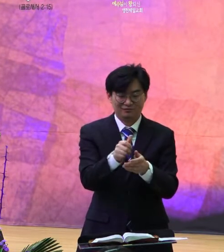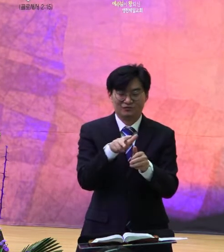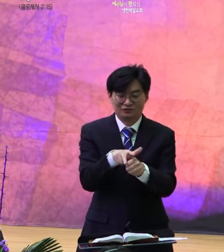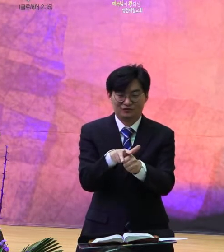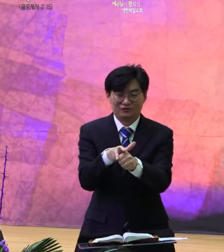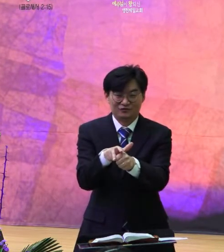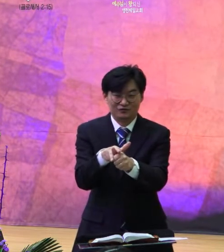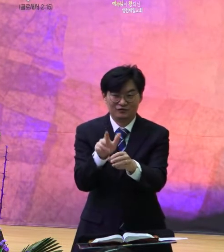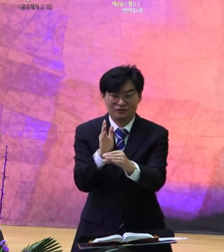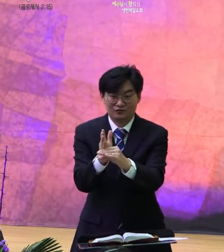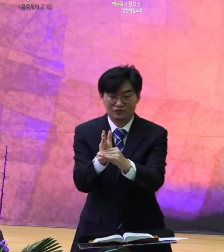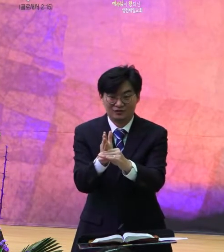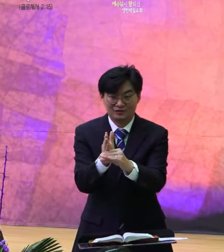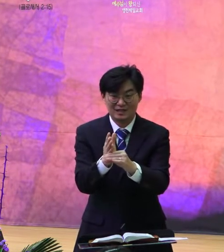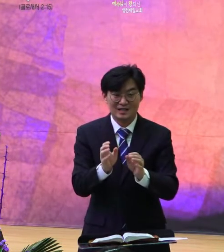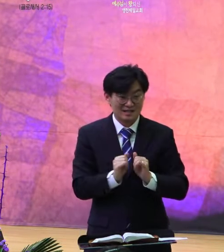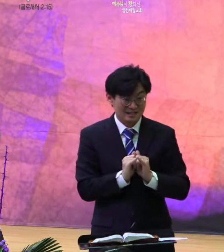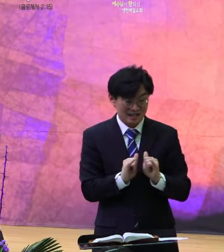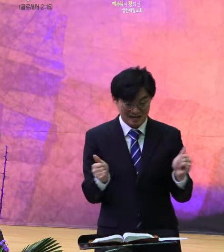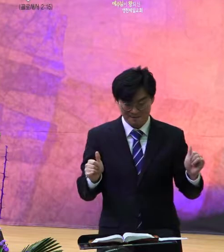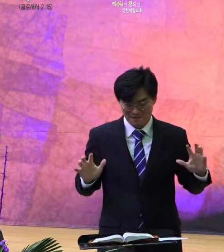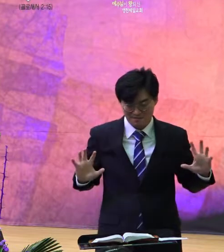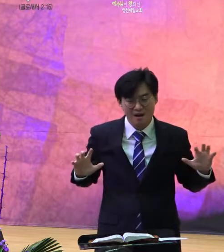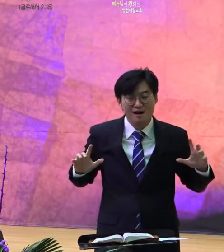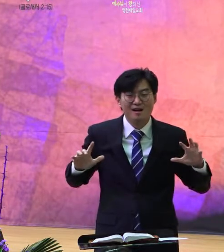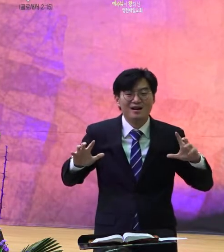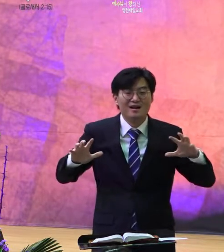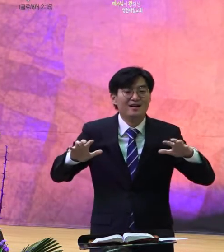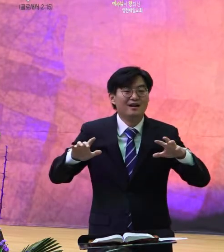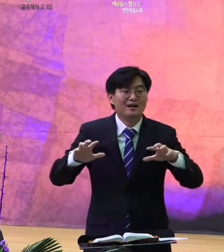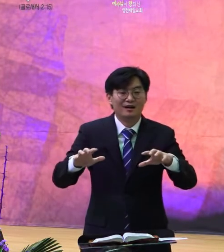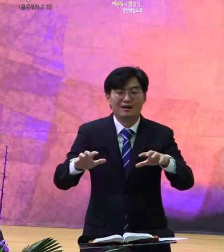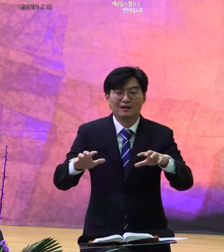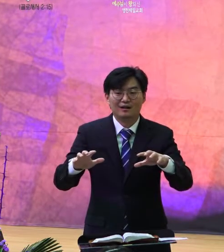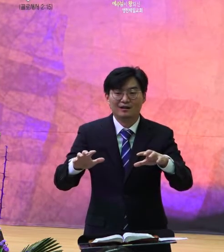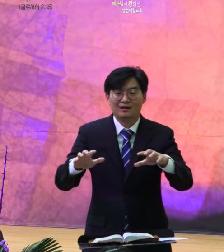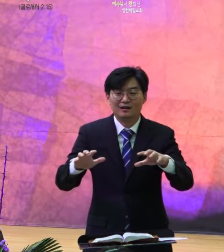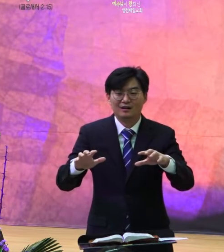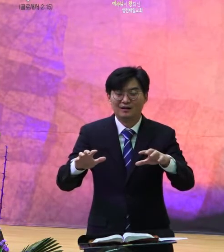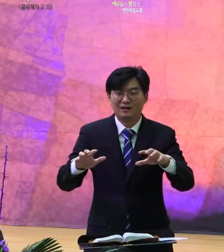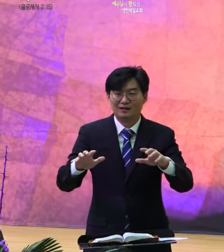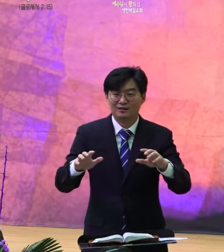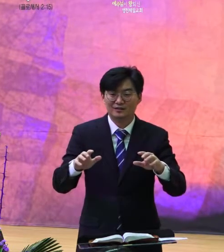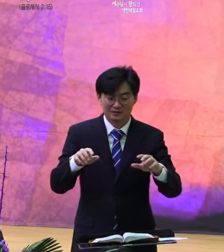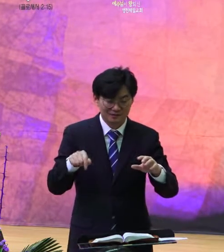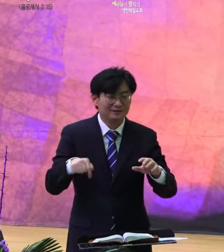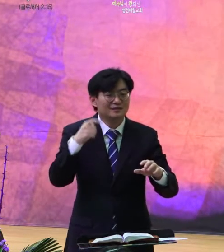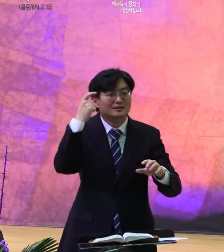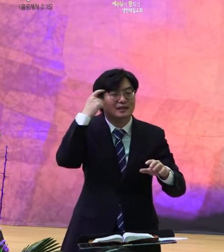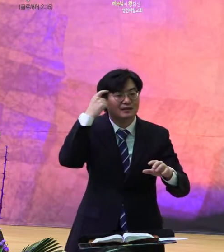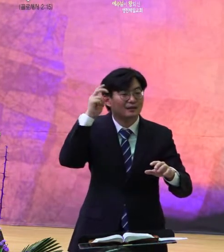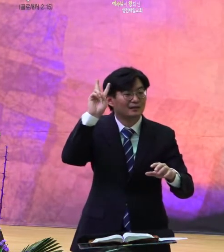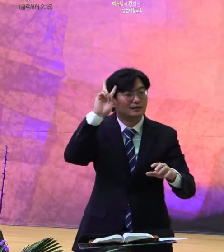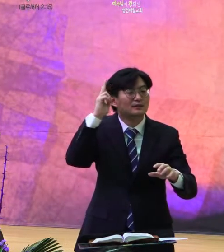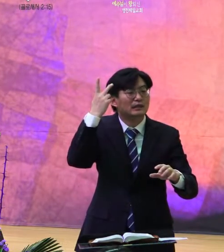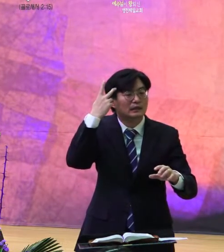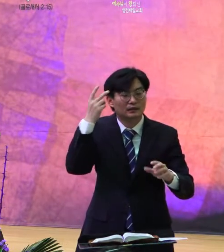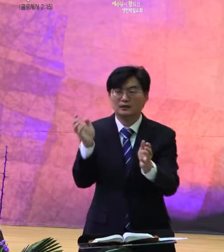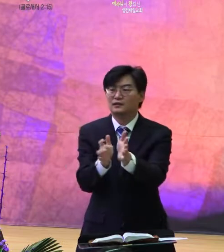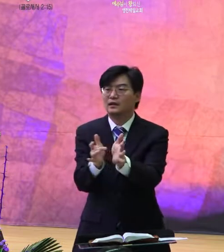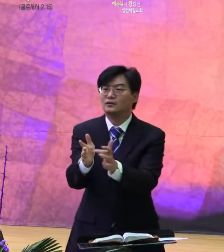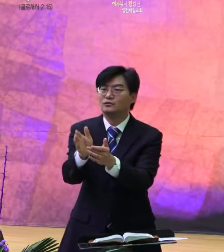그러나 실상은 예수님과 전혀 상관없는 그런 행렬이었습니다. 예수님을 위한